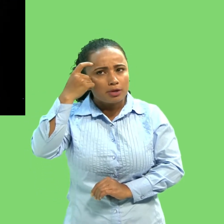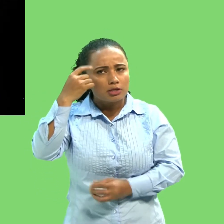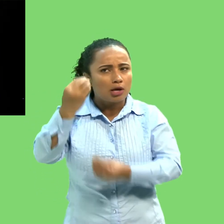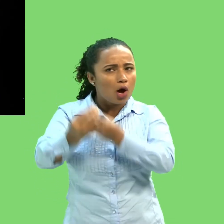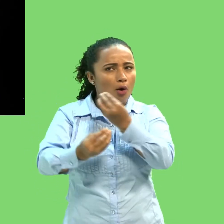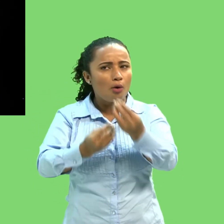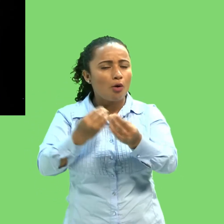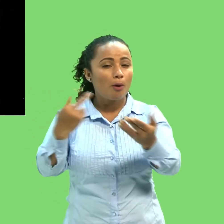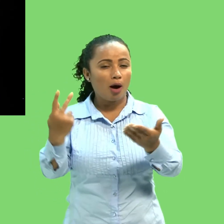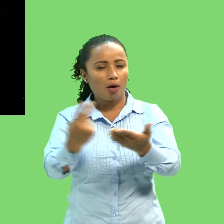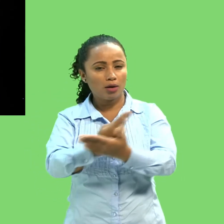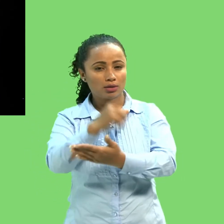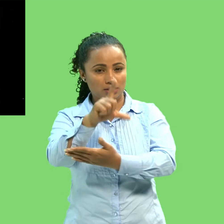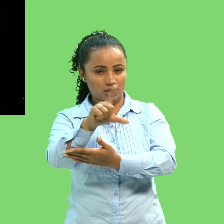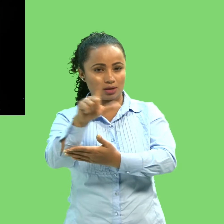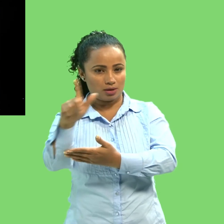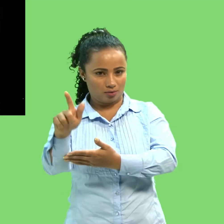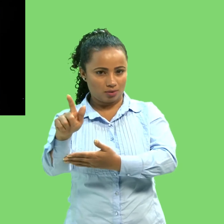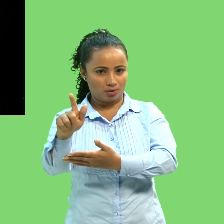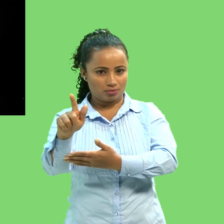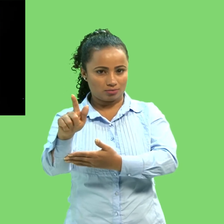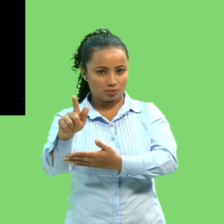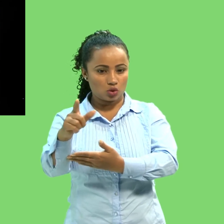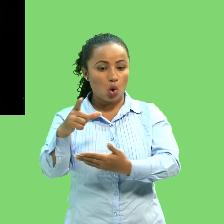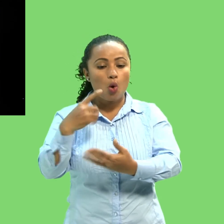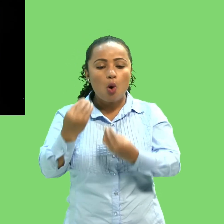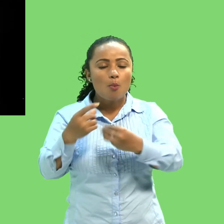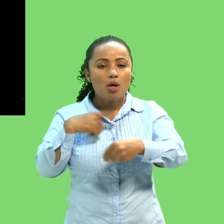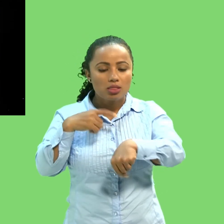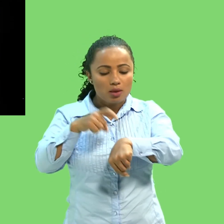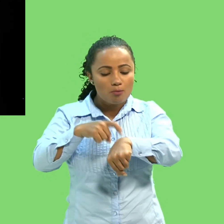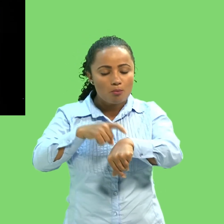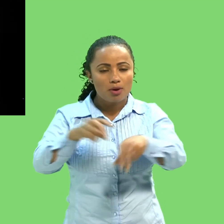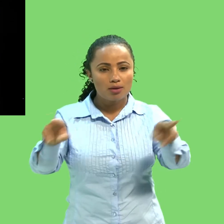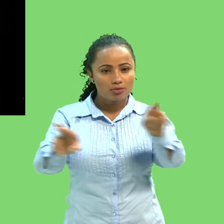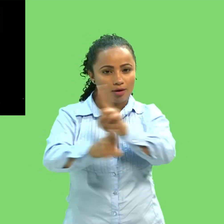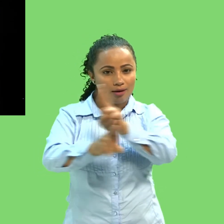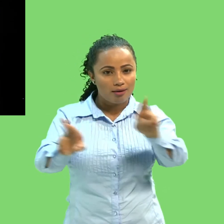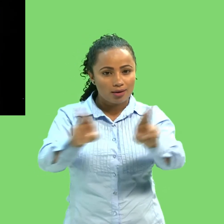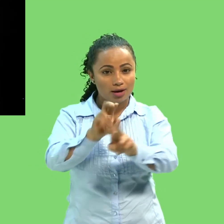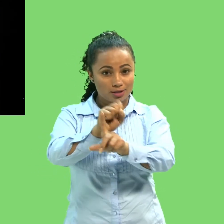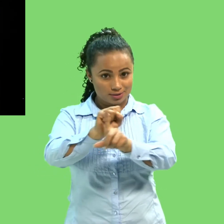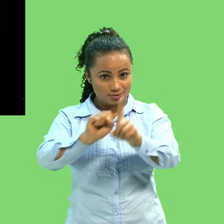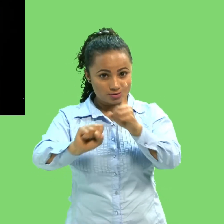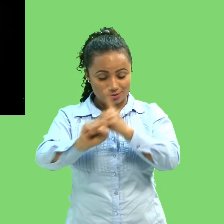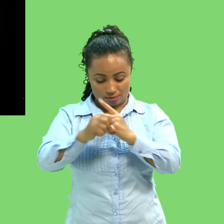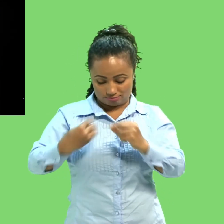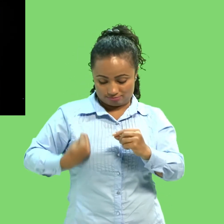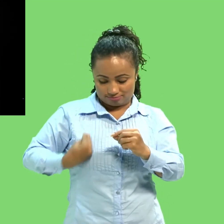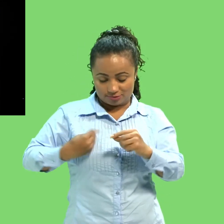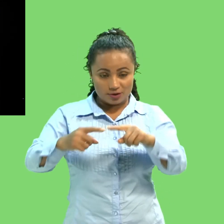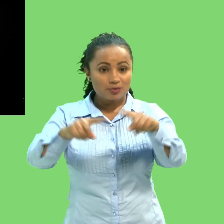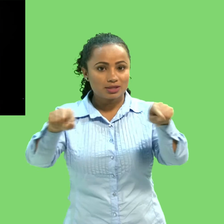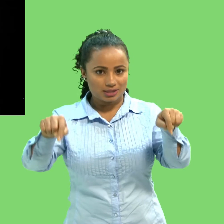relações sociais entre interlocutores em sala de aula. Ou seja, a relação entre